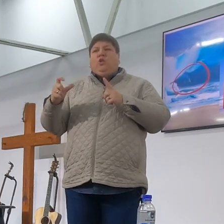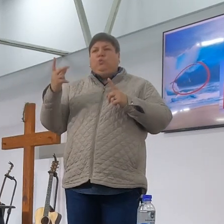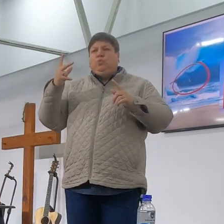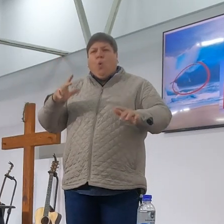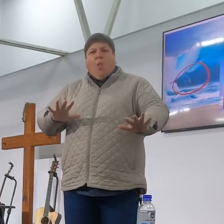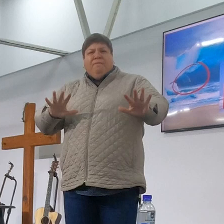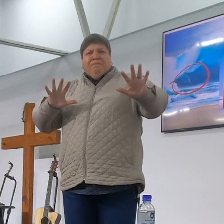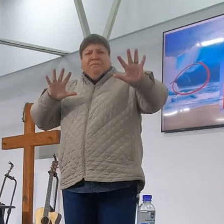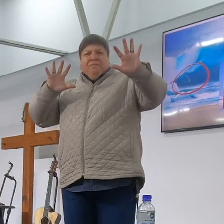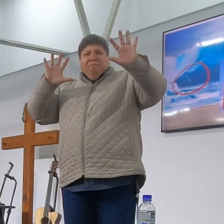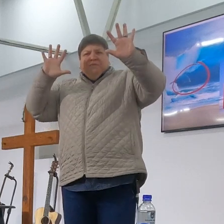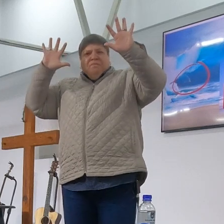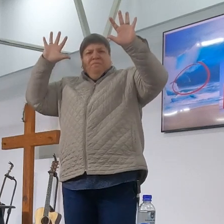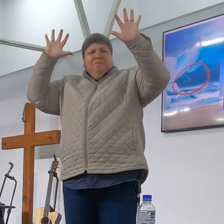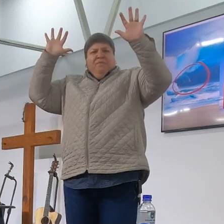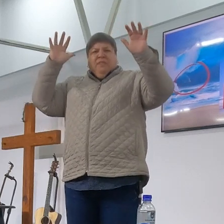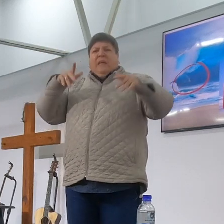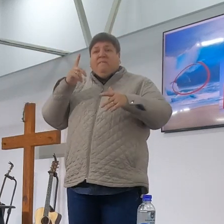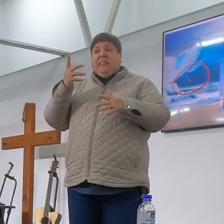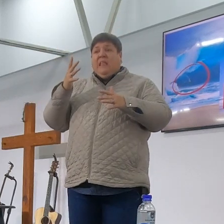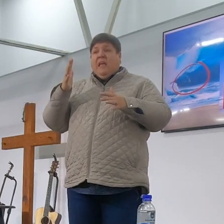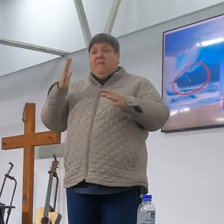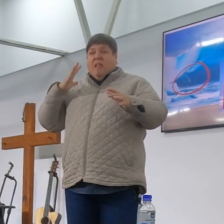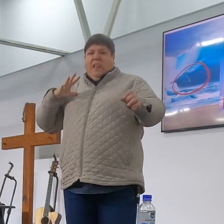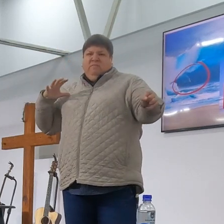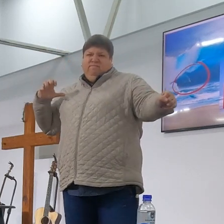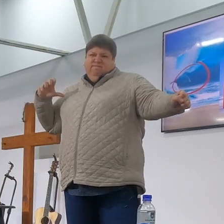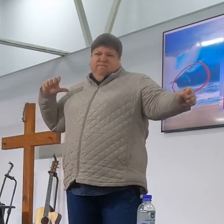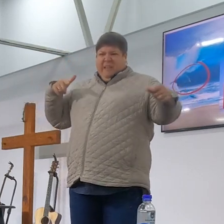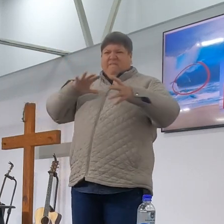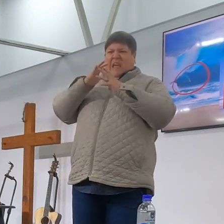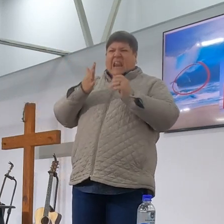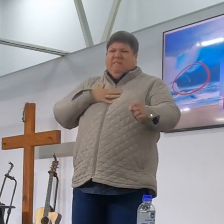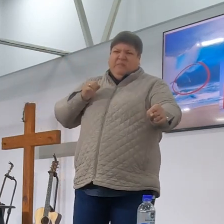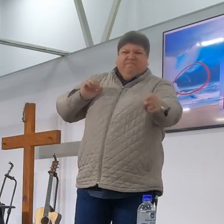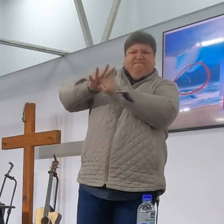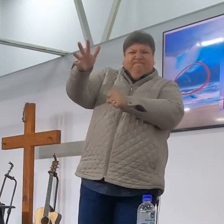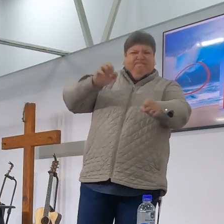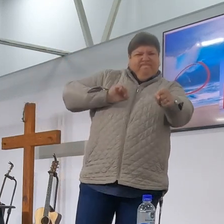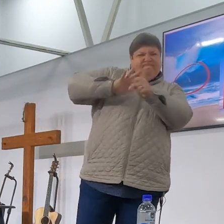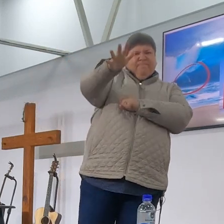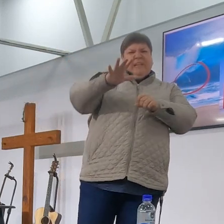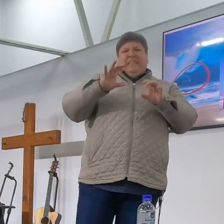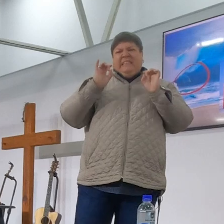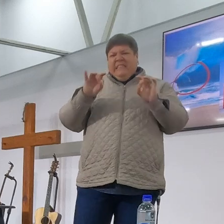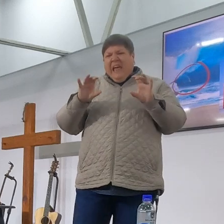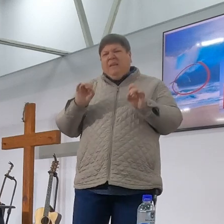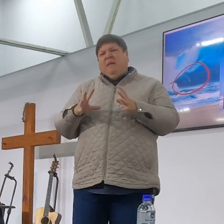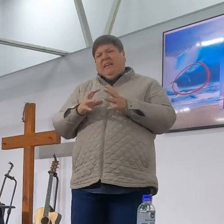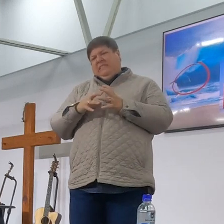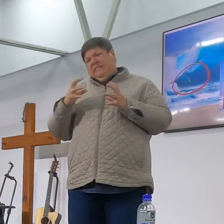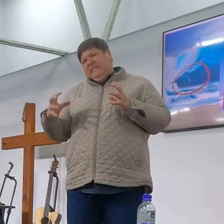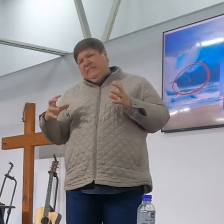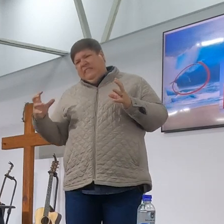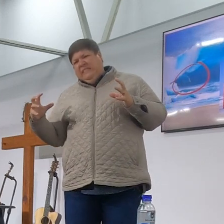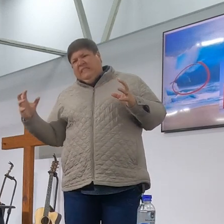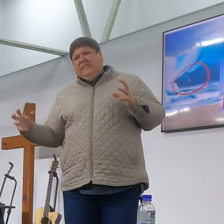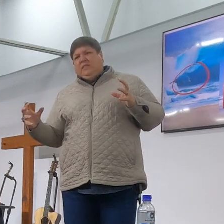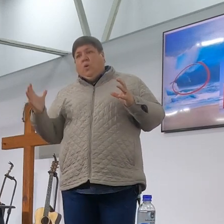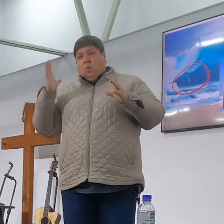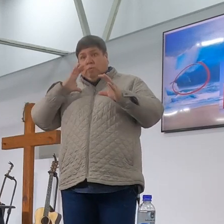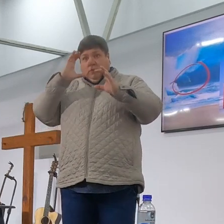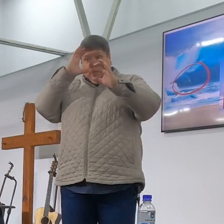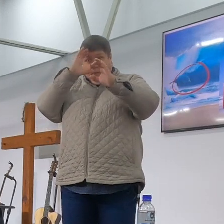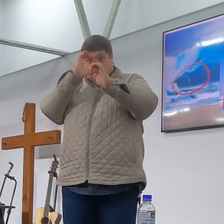golf wat alles in sy pad wil platvee. Ons weet dat daar iets groot fout is, maar ons kan nie heeltemal